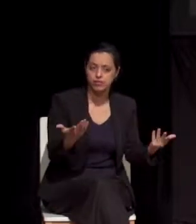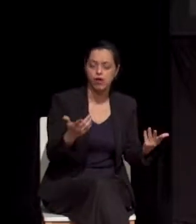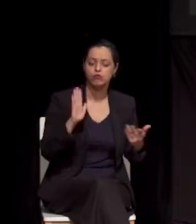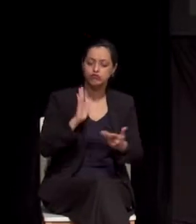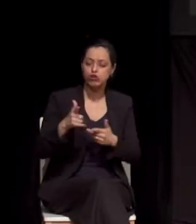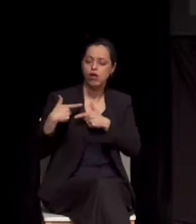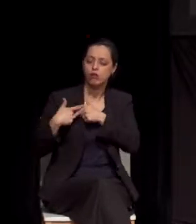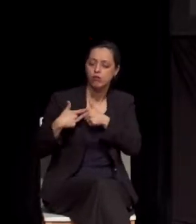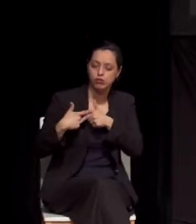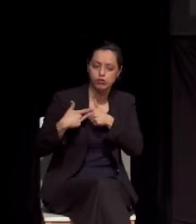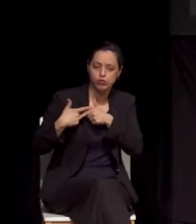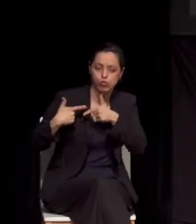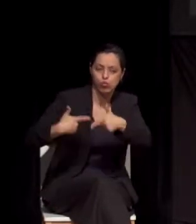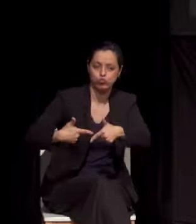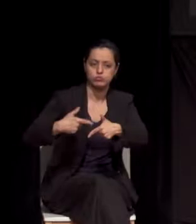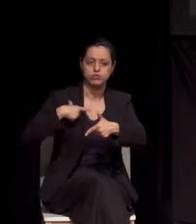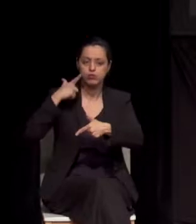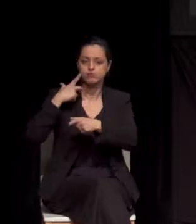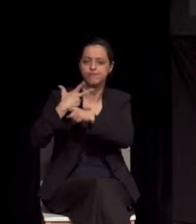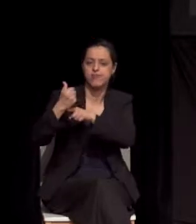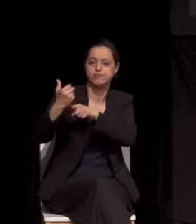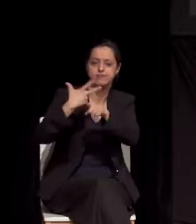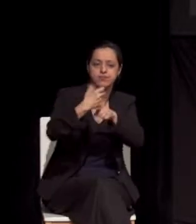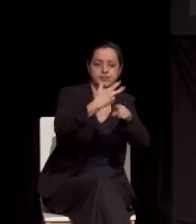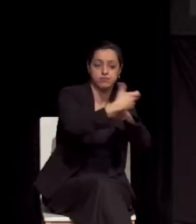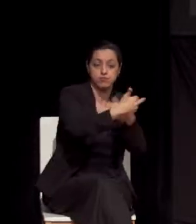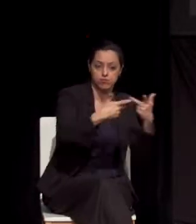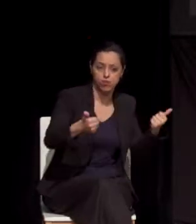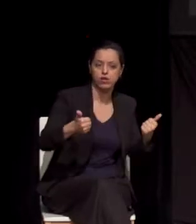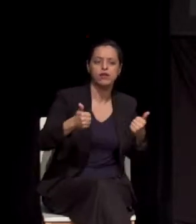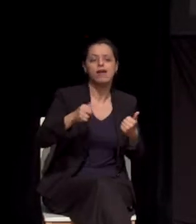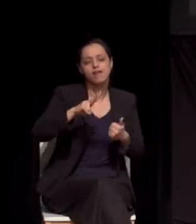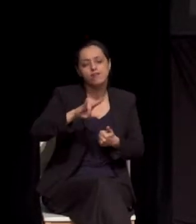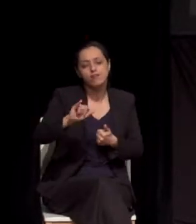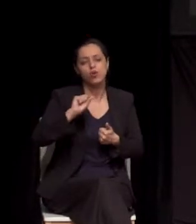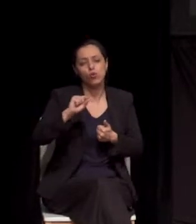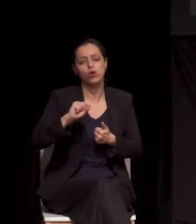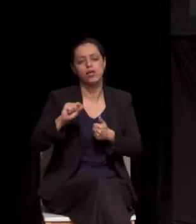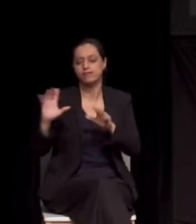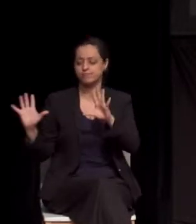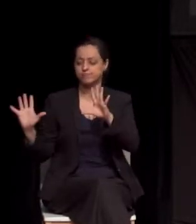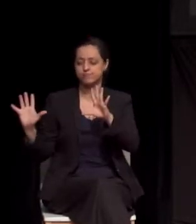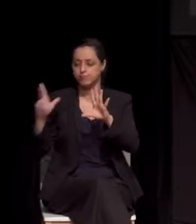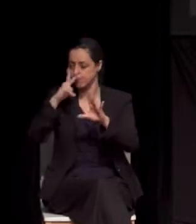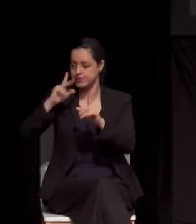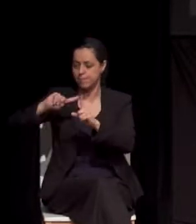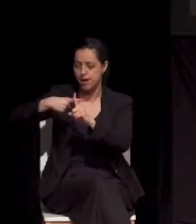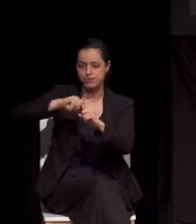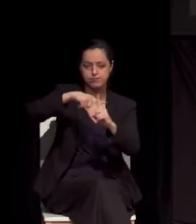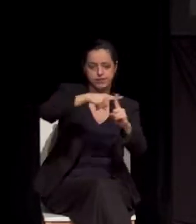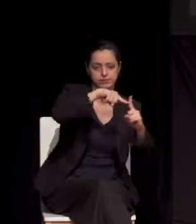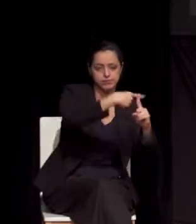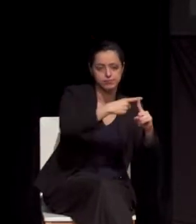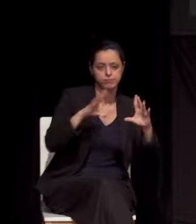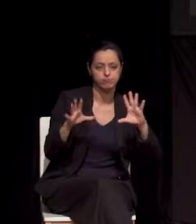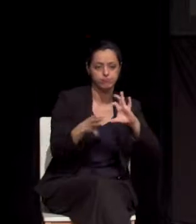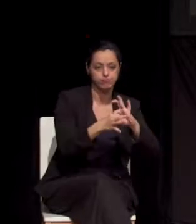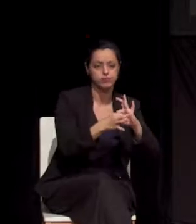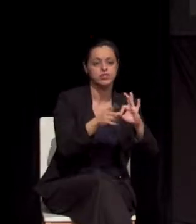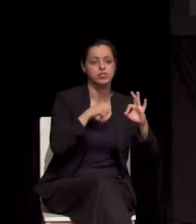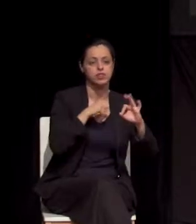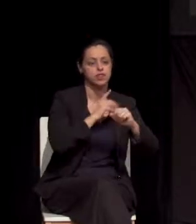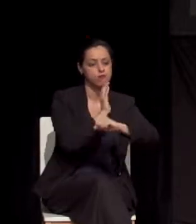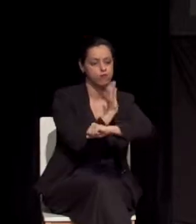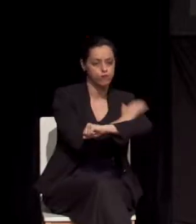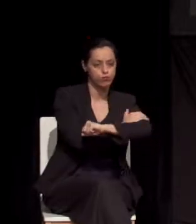foram realizados nesse período, eles vão, de alguma forma, criar uma força para que essas políticas públicas elas